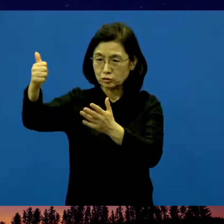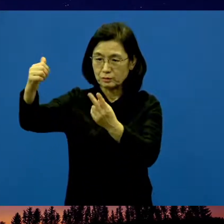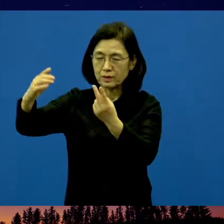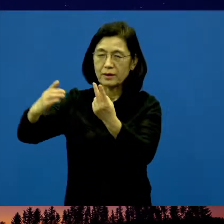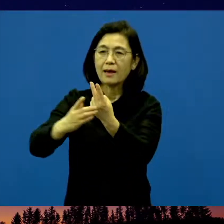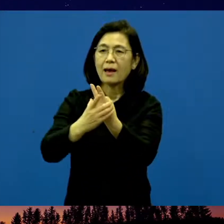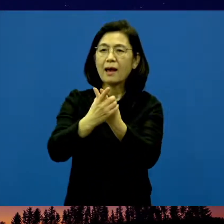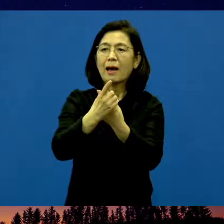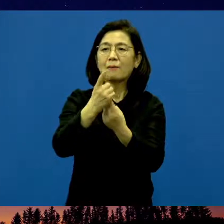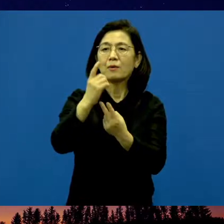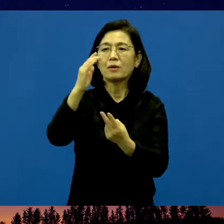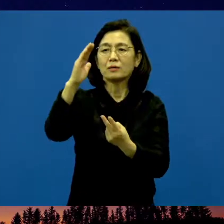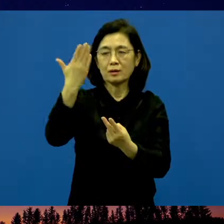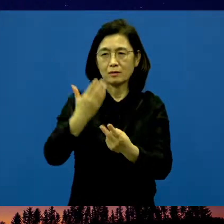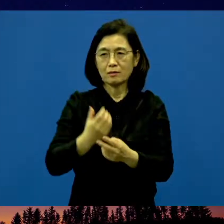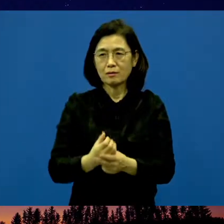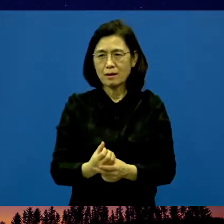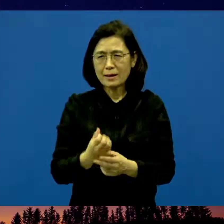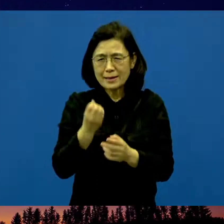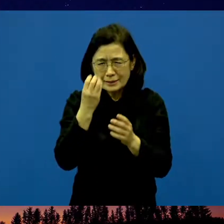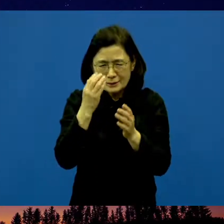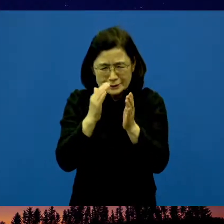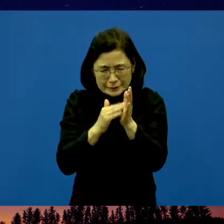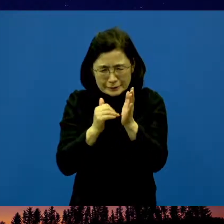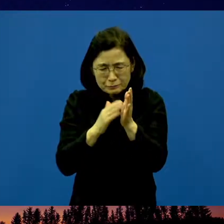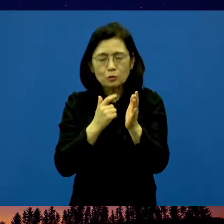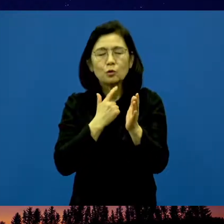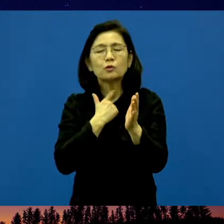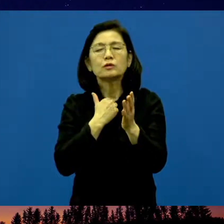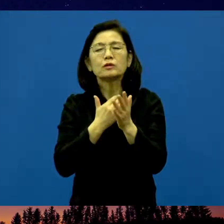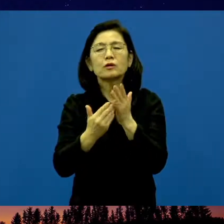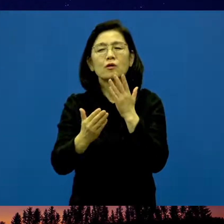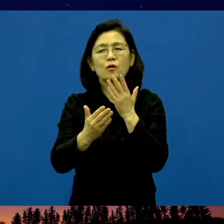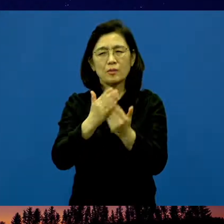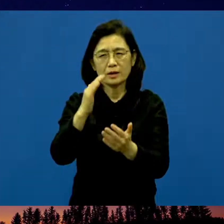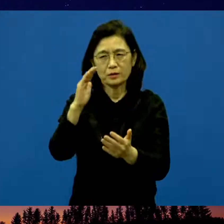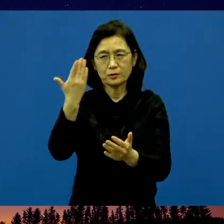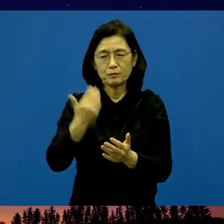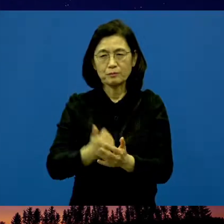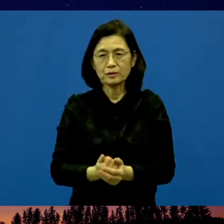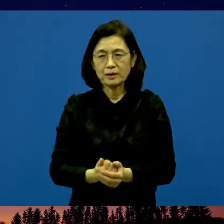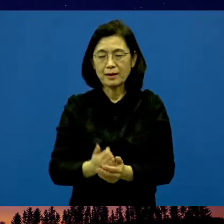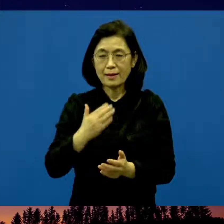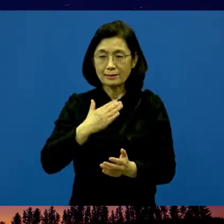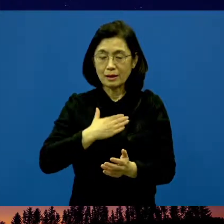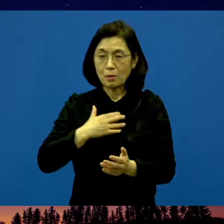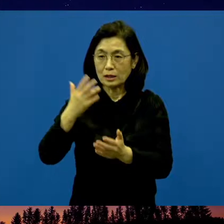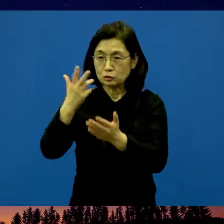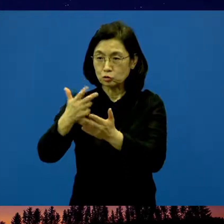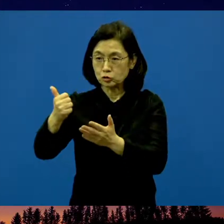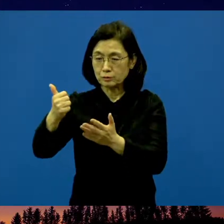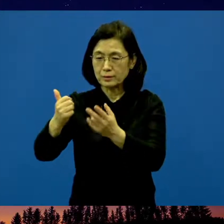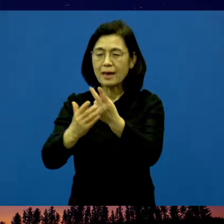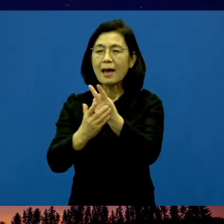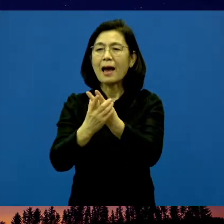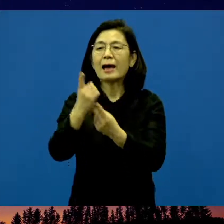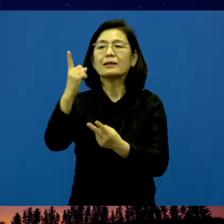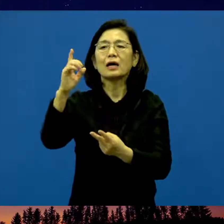기도는 신비로운 경험이에요. 하나님과 내가 하나 되는 것을 경험하는데 이게 얼마나 신비로운